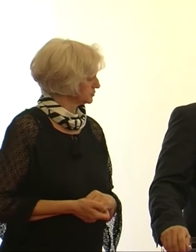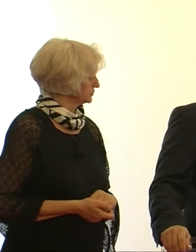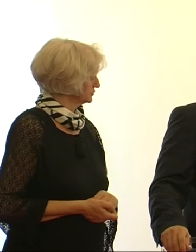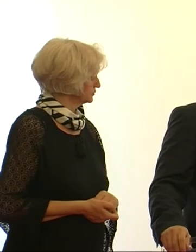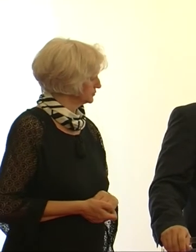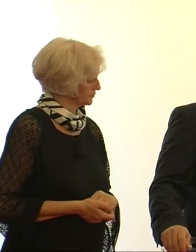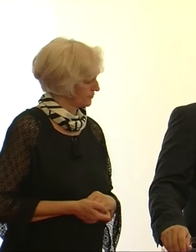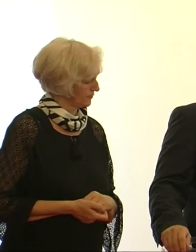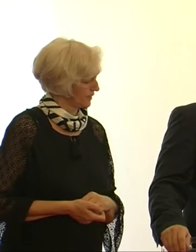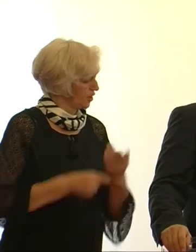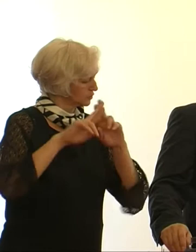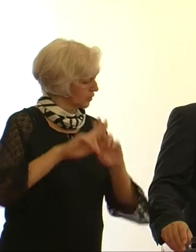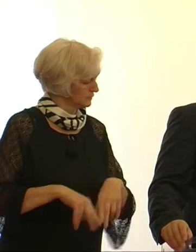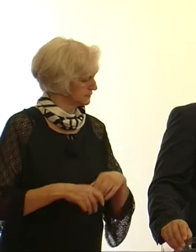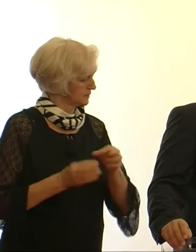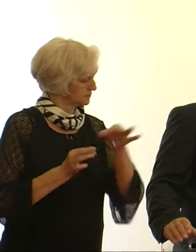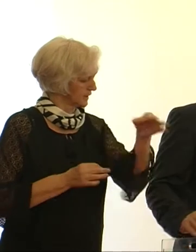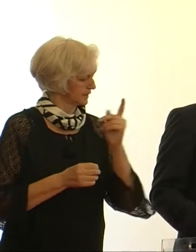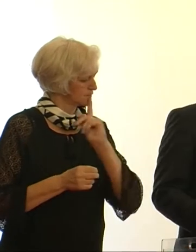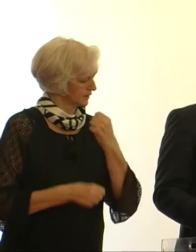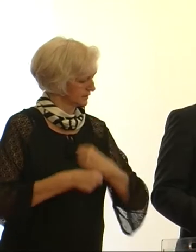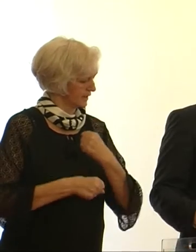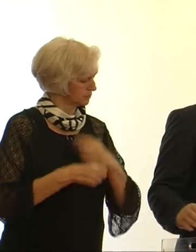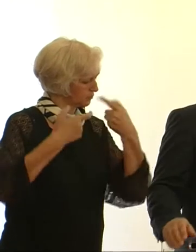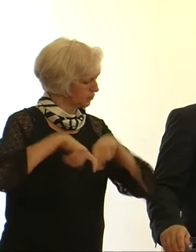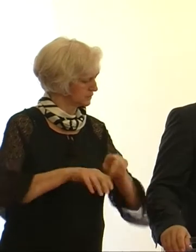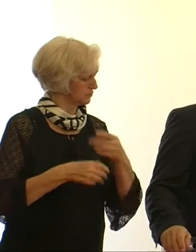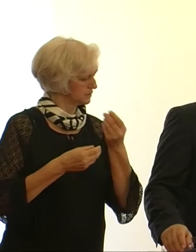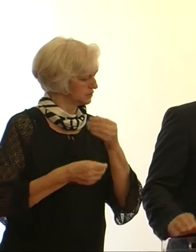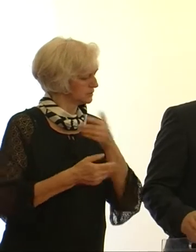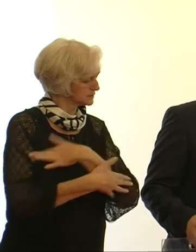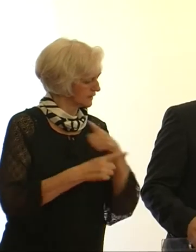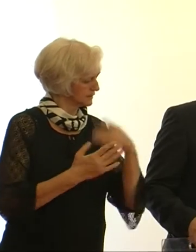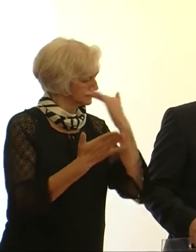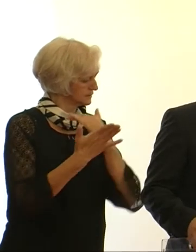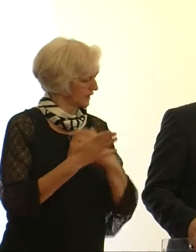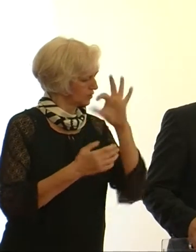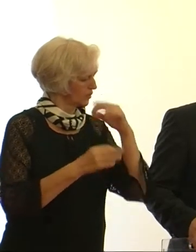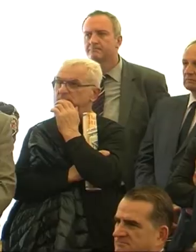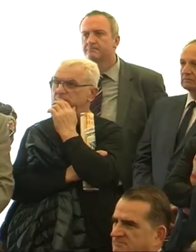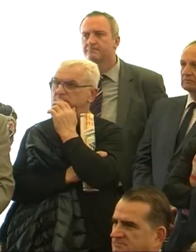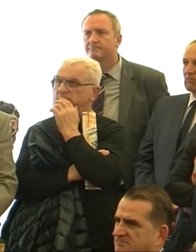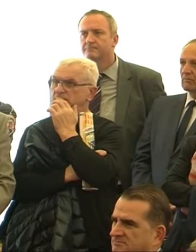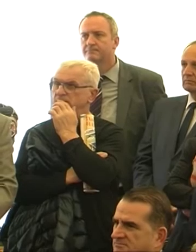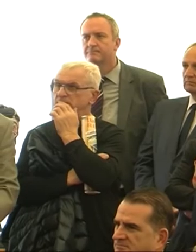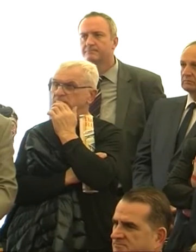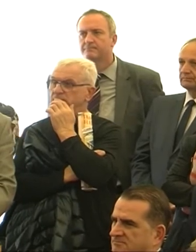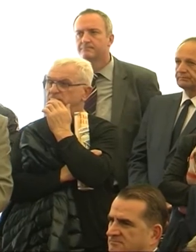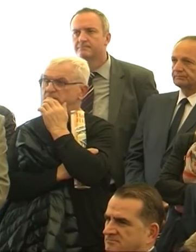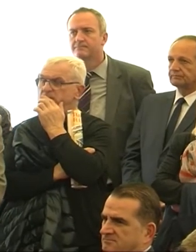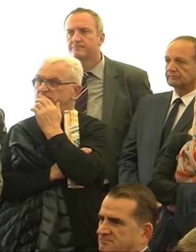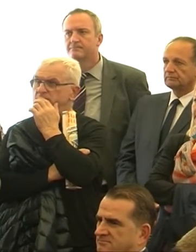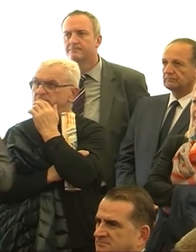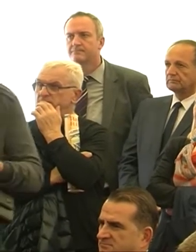saradnja unutar regije kako bi prešli na jedan veći nivo povjerenja i kvalitetnije